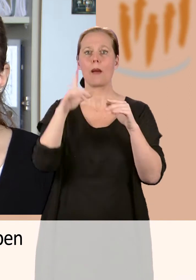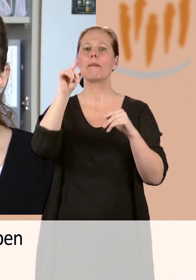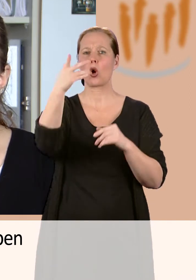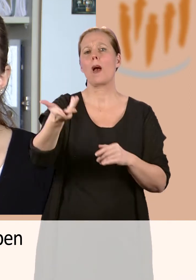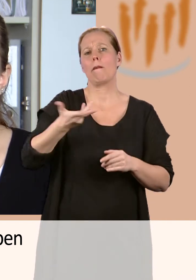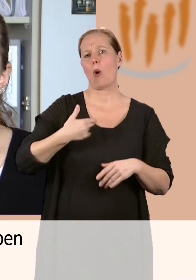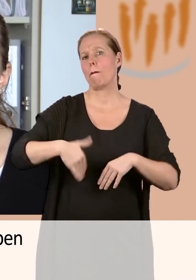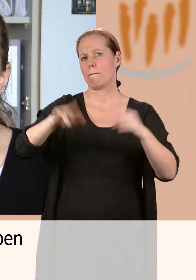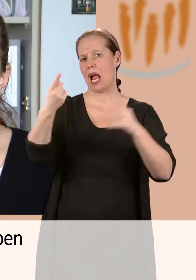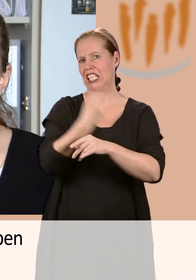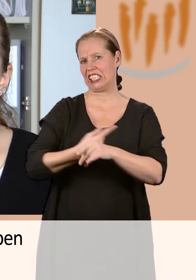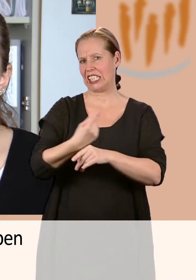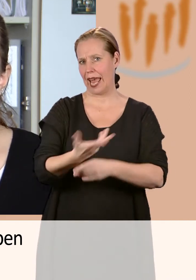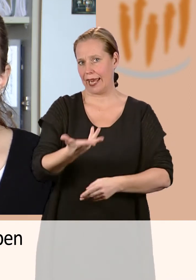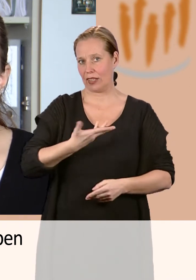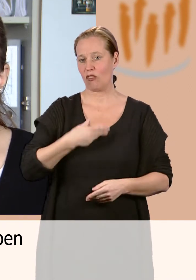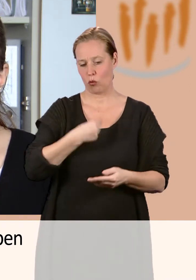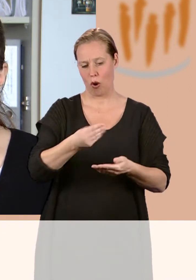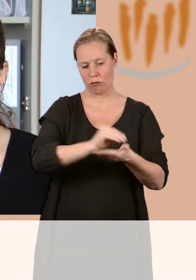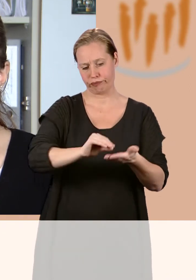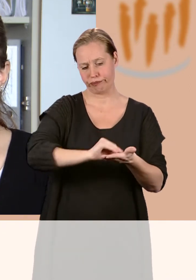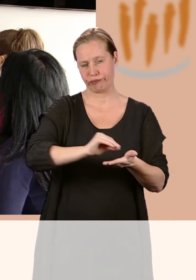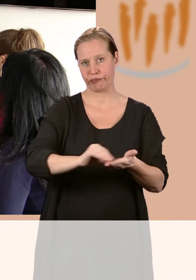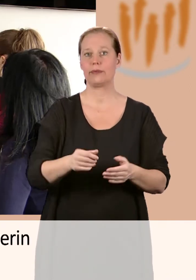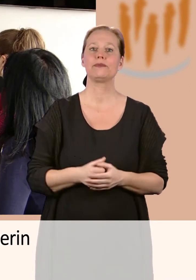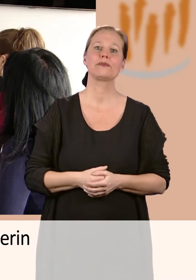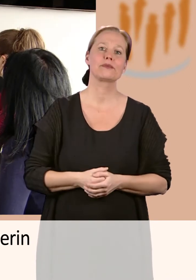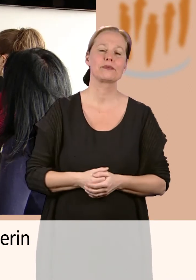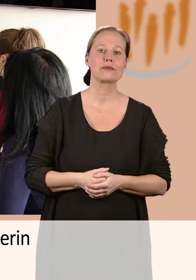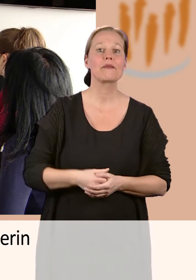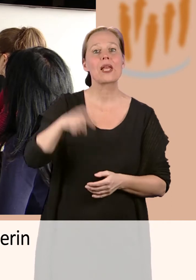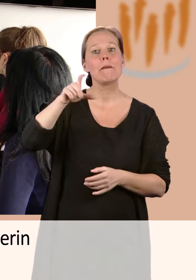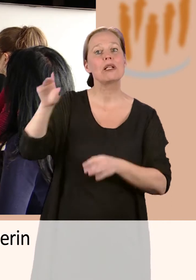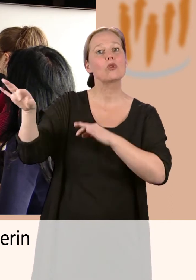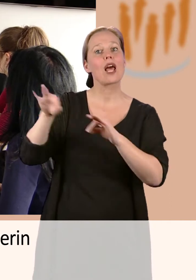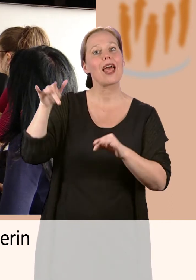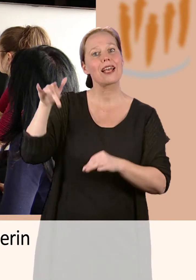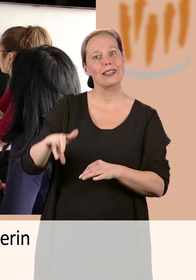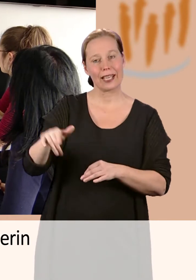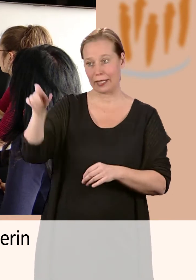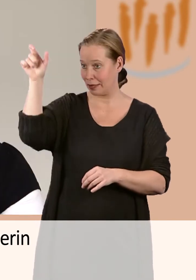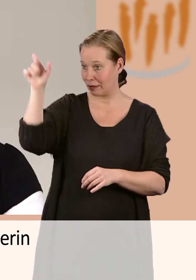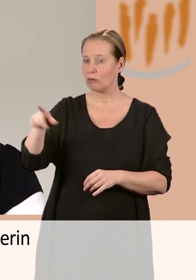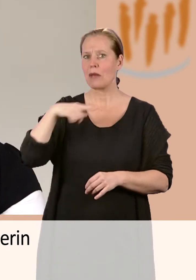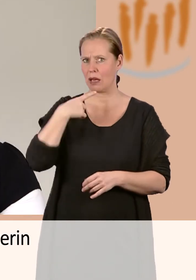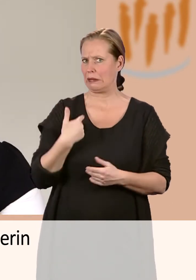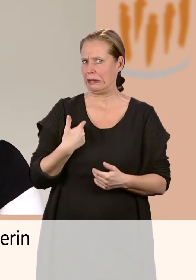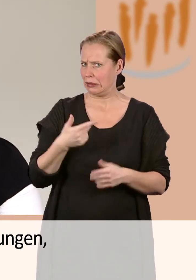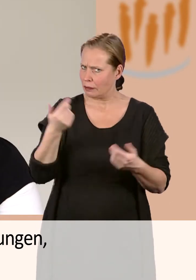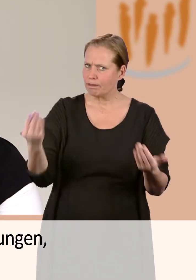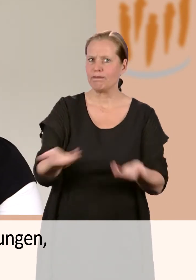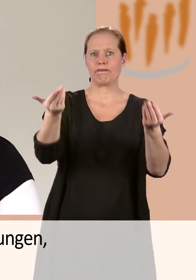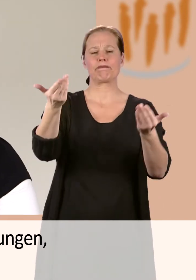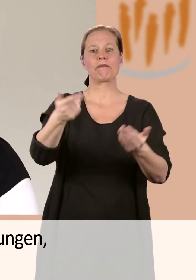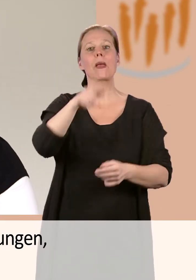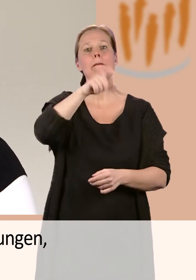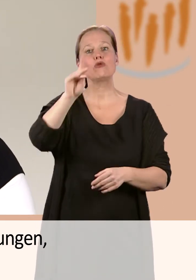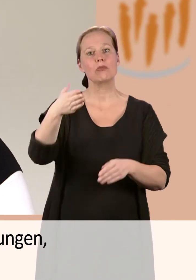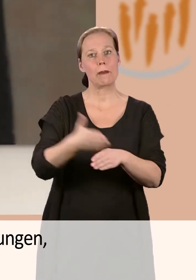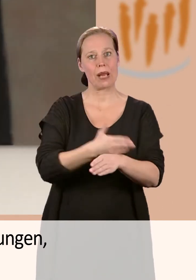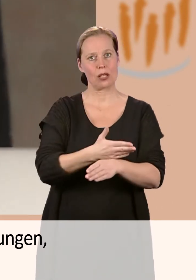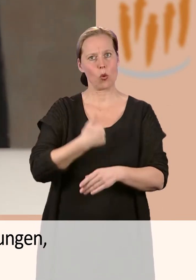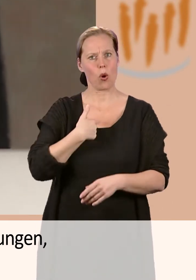großen Landeshauptstadt. Und bin jetzt seit 2012 auch hier im Sozialministerium Auszubildende, habe mich super eingelebt und